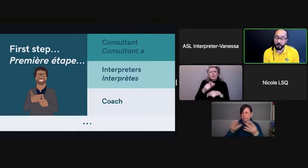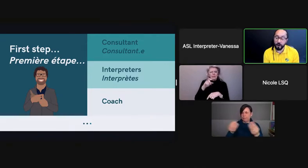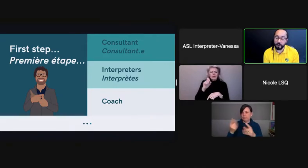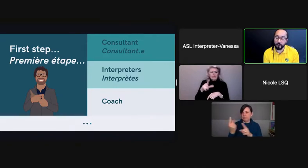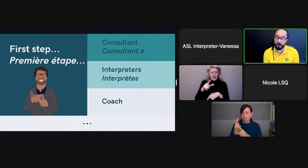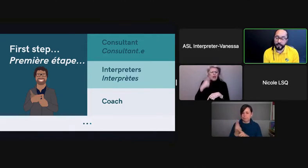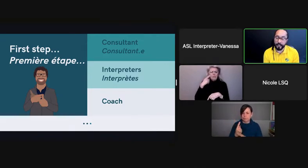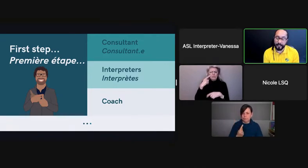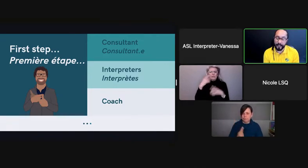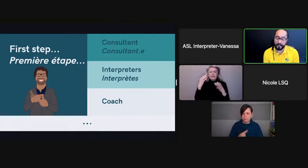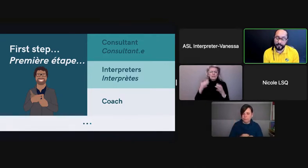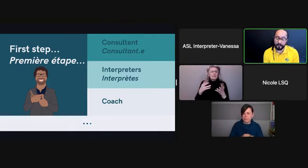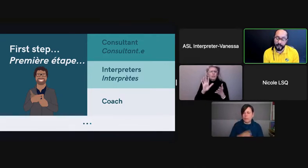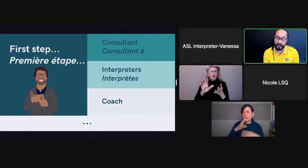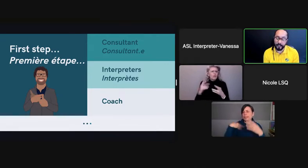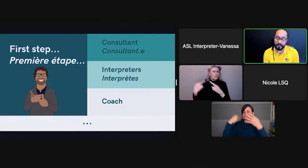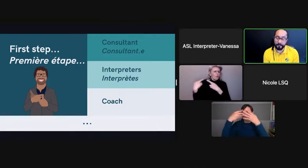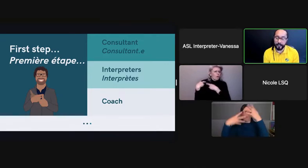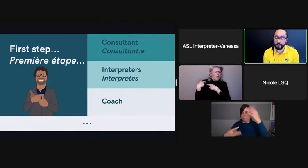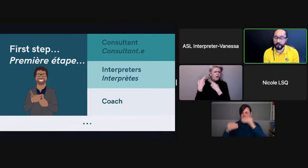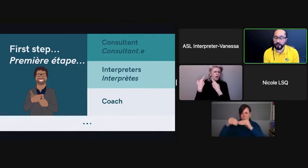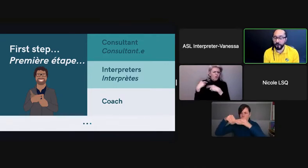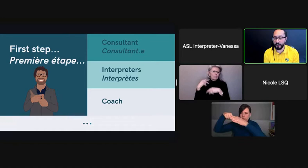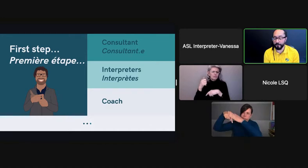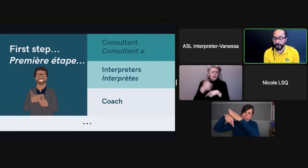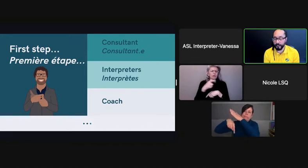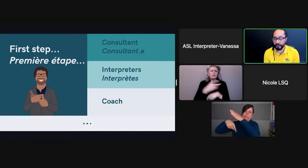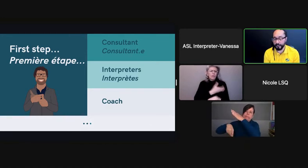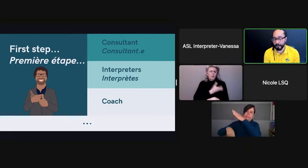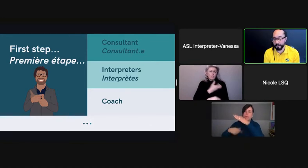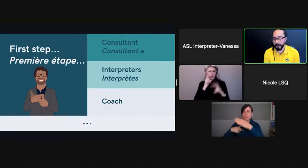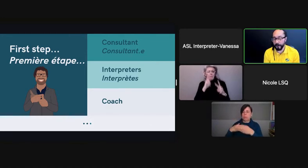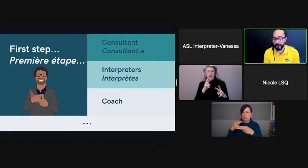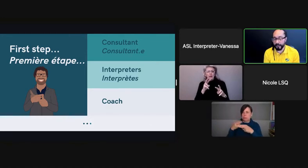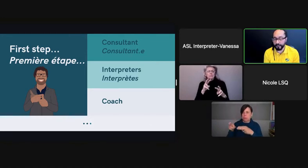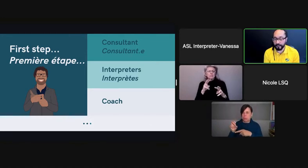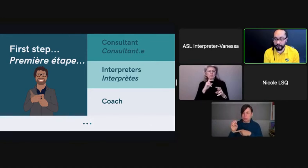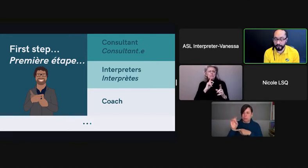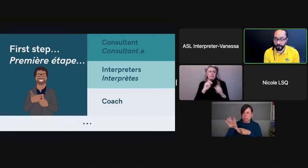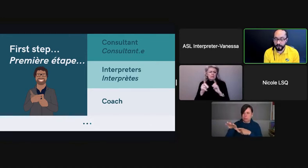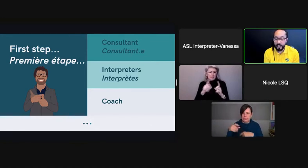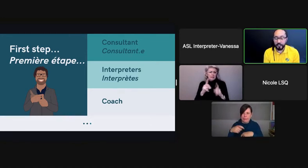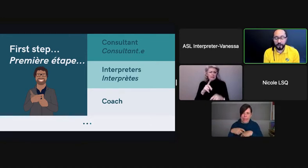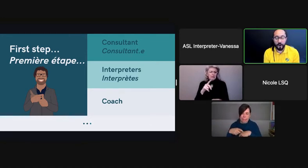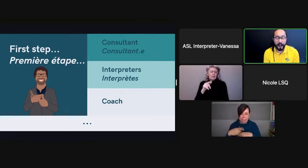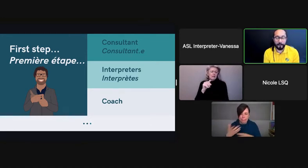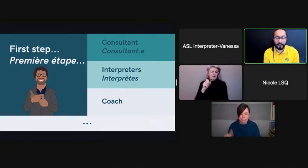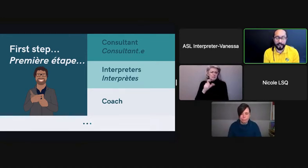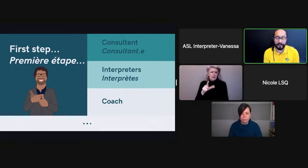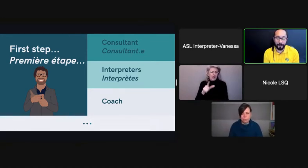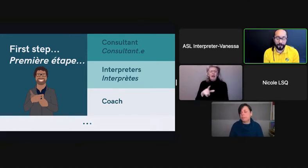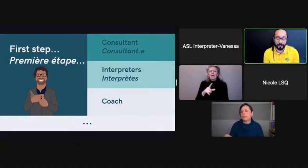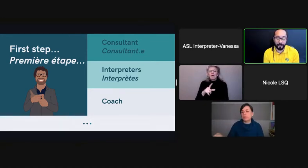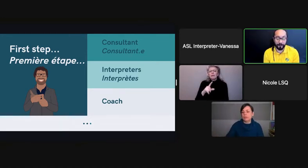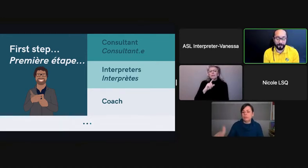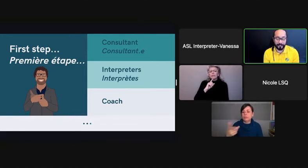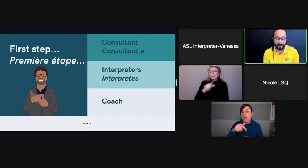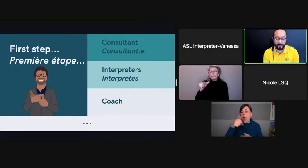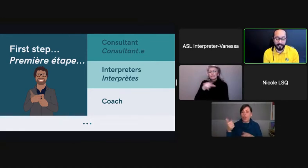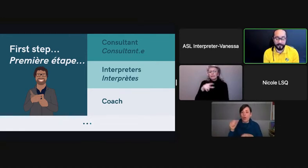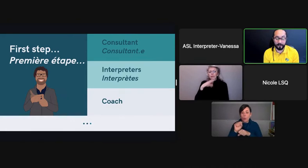déterminer leur rôle. Le coach va aussi regarder le dialecte LSA pour s'assurer que tout ce qui est